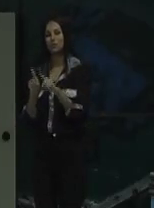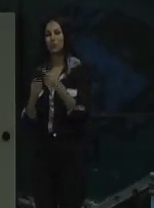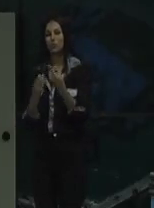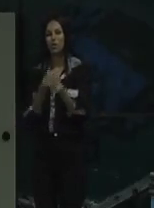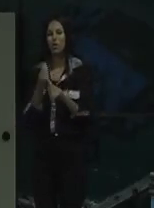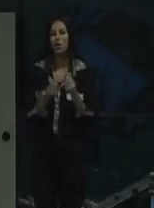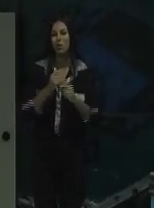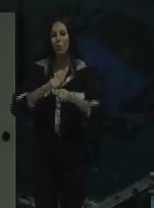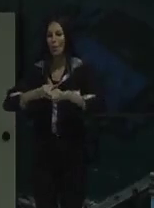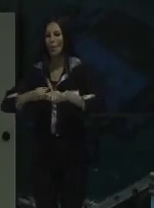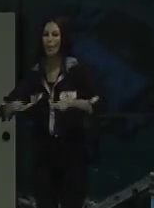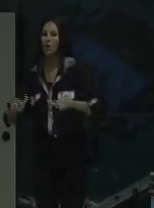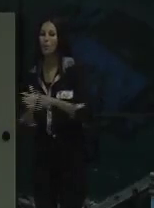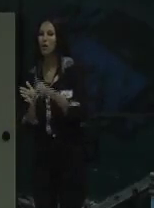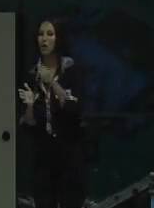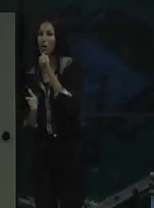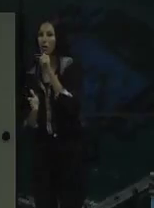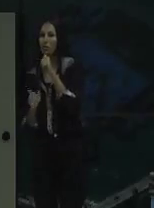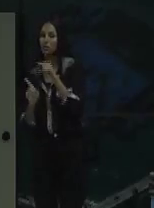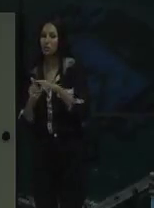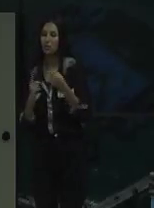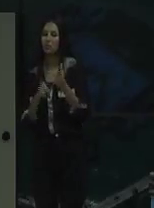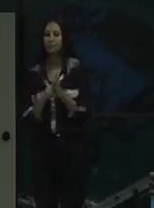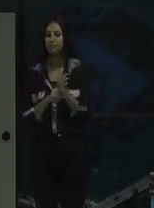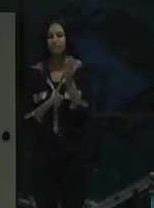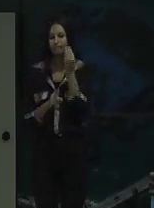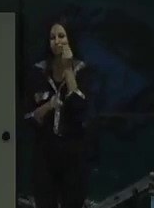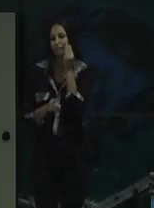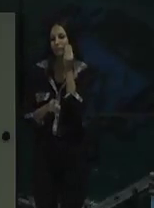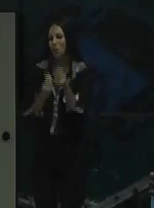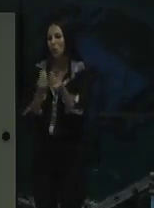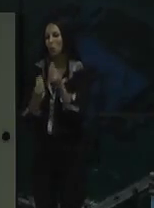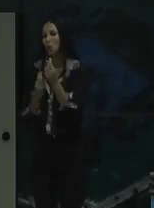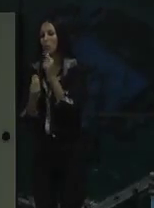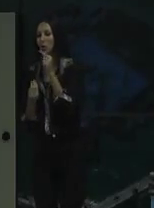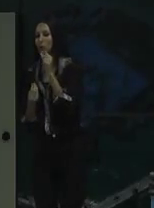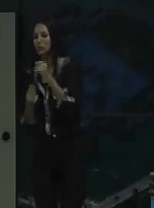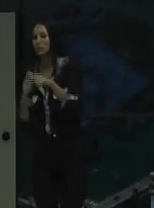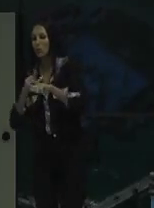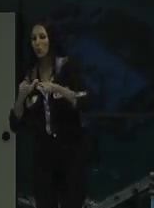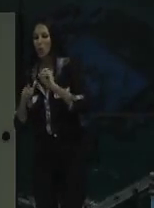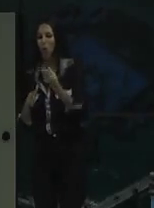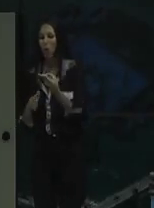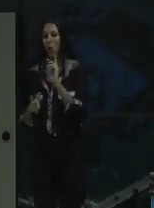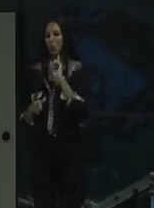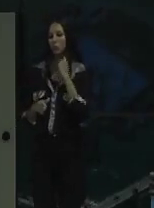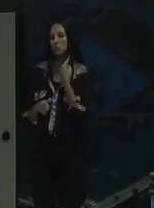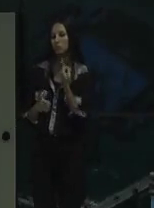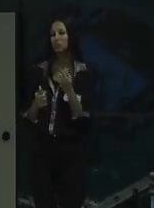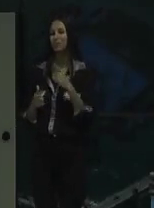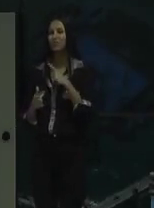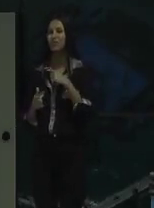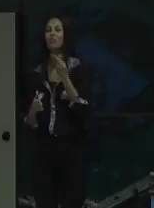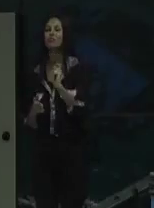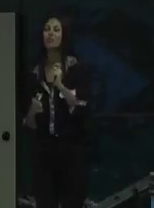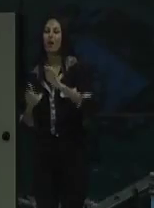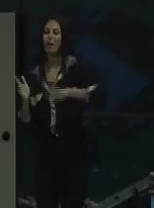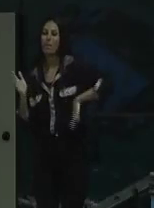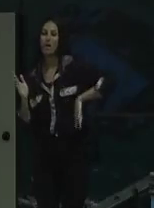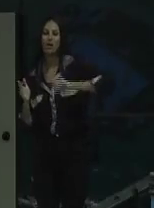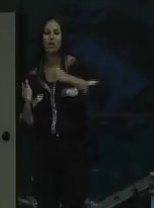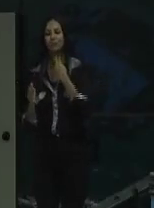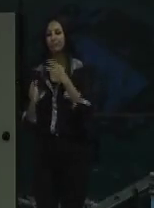tratamento, pesquisa que fazem para verificar a condição daquela água, dá com uma água, com uma praia imprópria para banho. Todas que